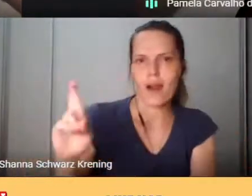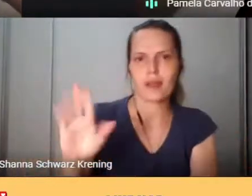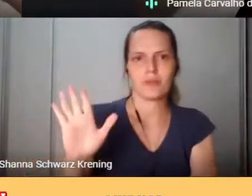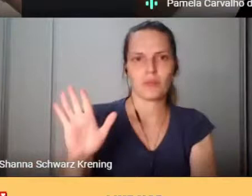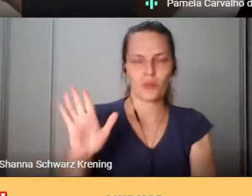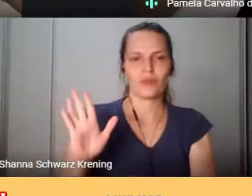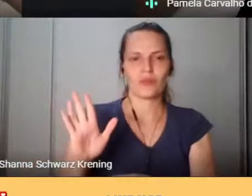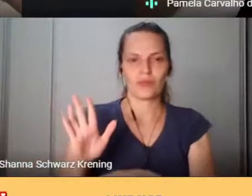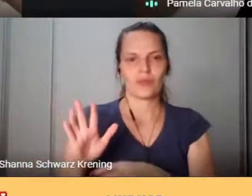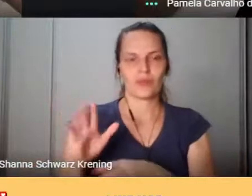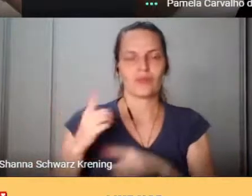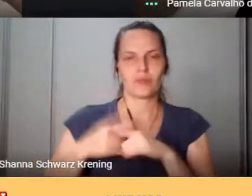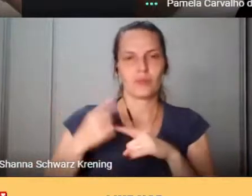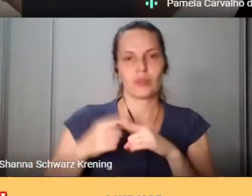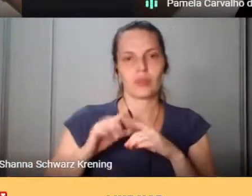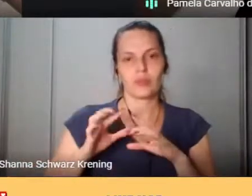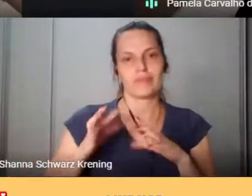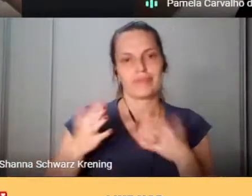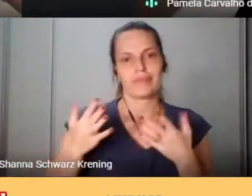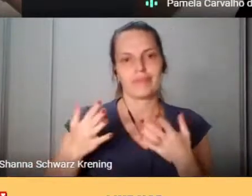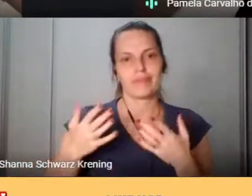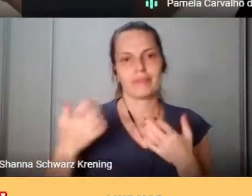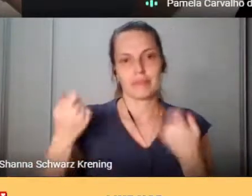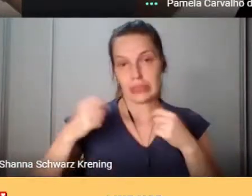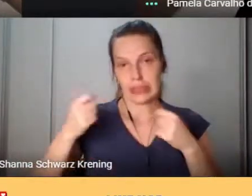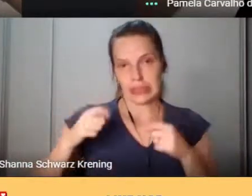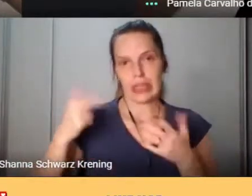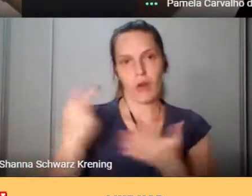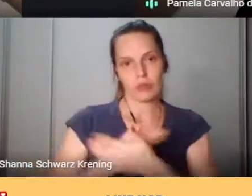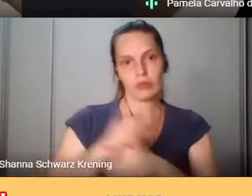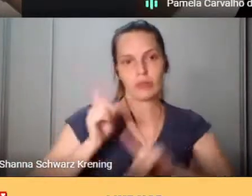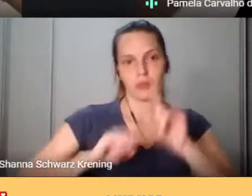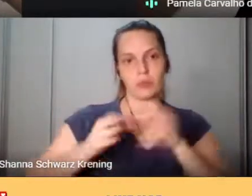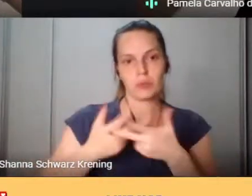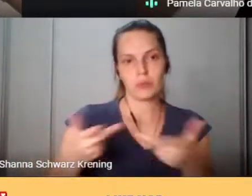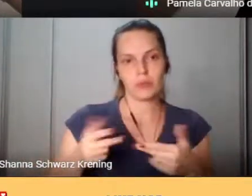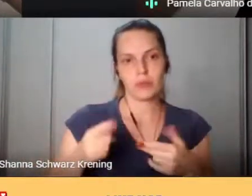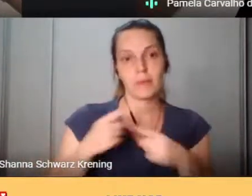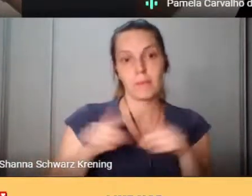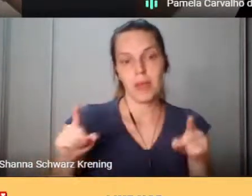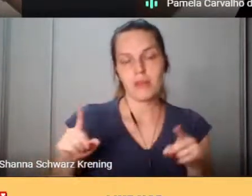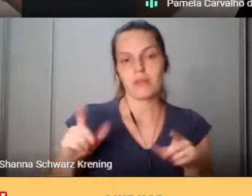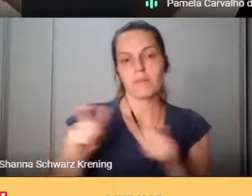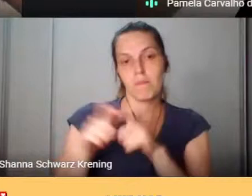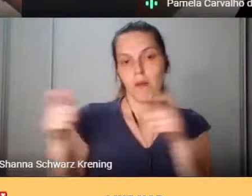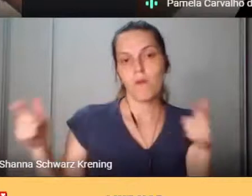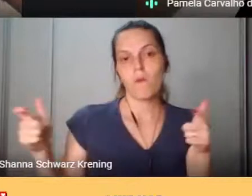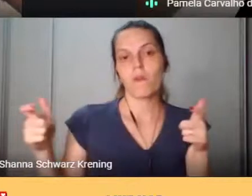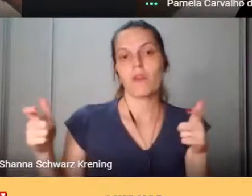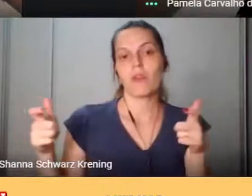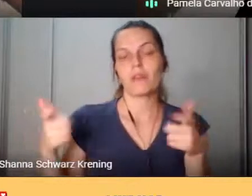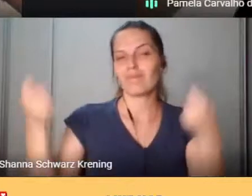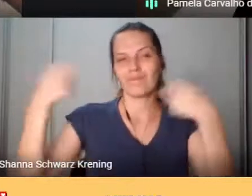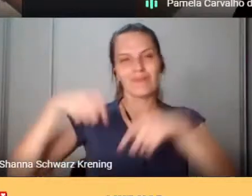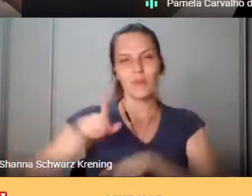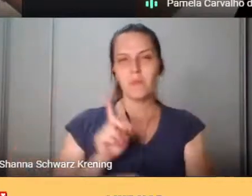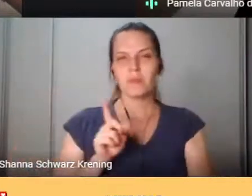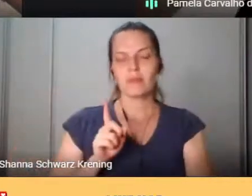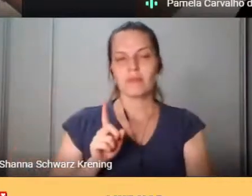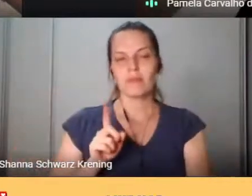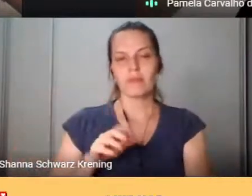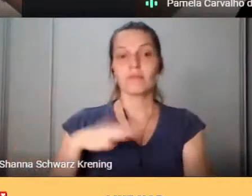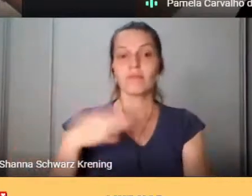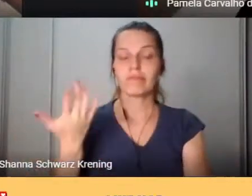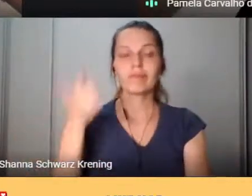isso precisa acontecer, mas a parte das vezes, né, não precisa. Então, dá para esperar